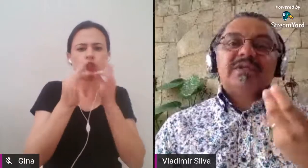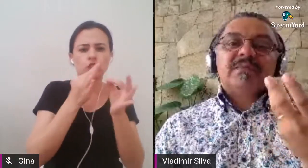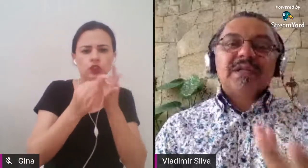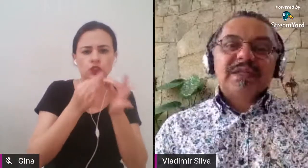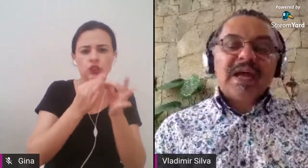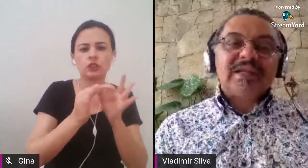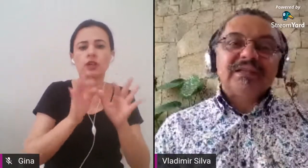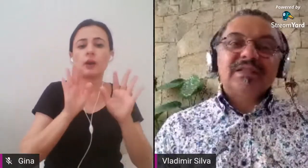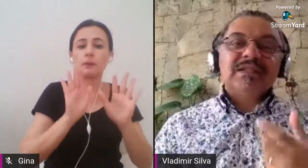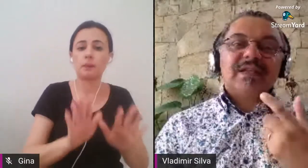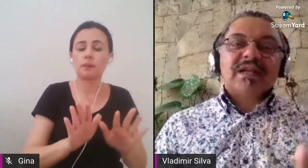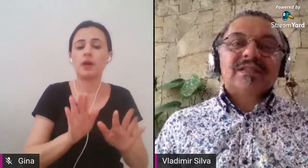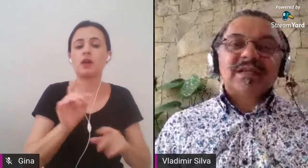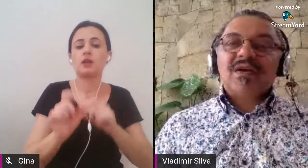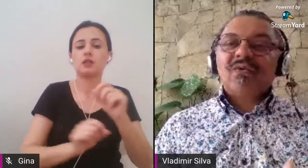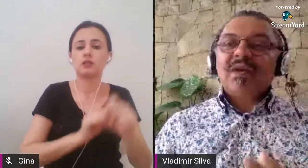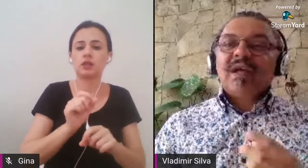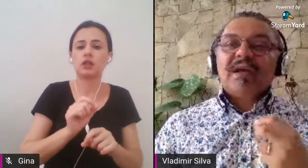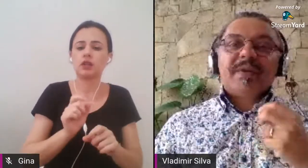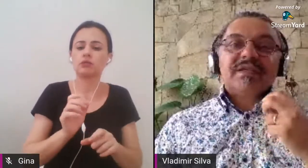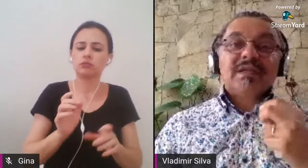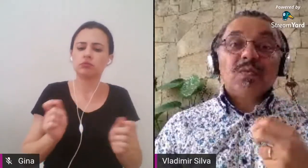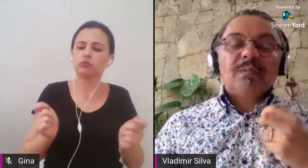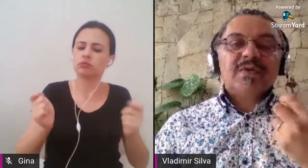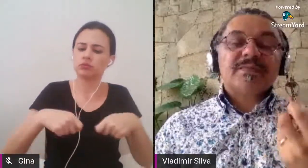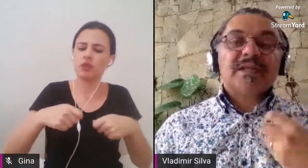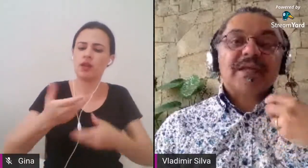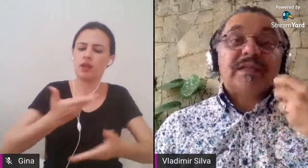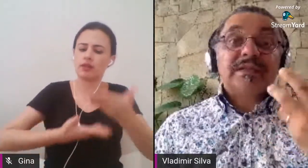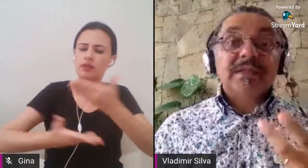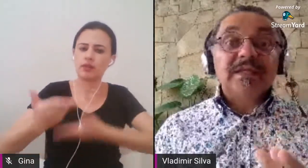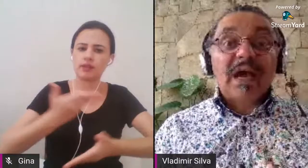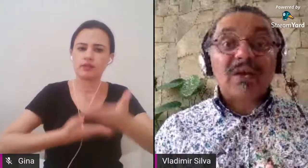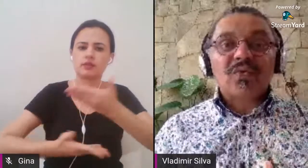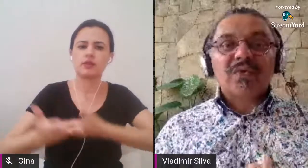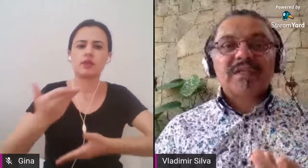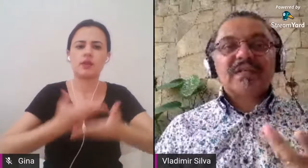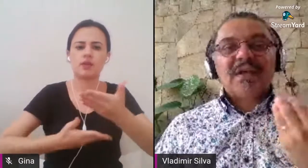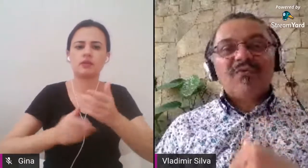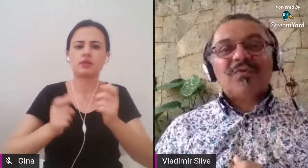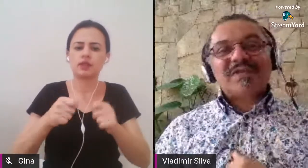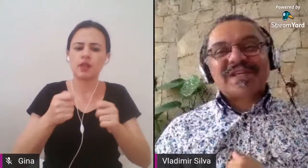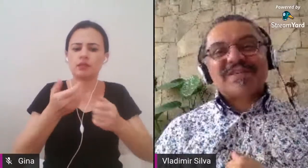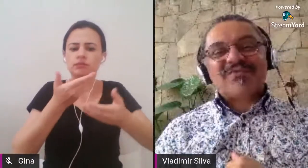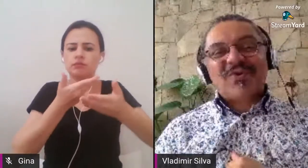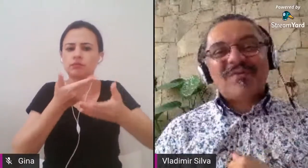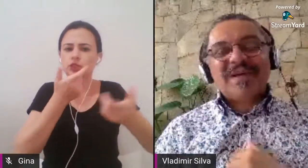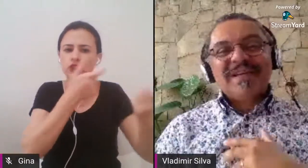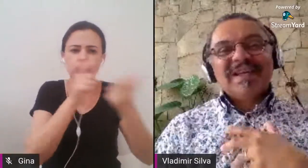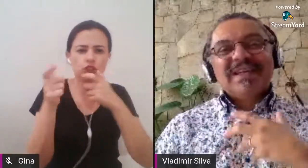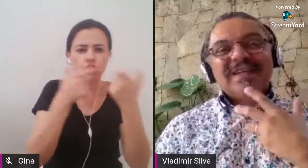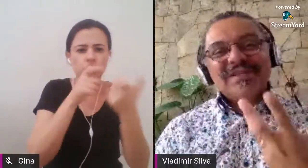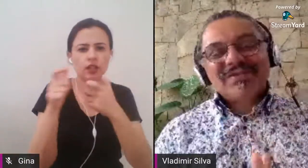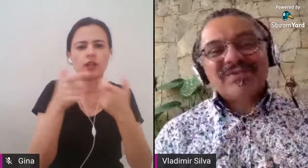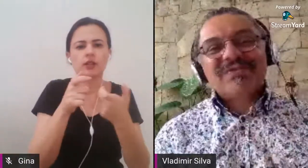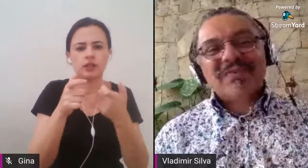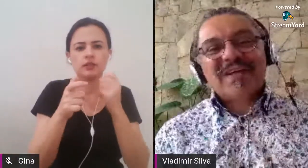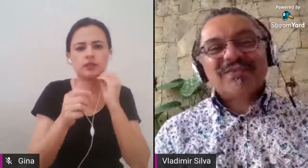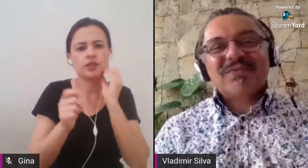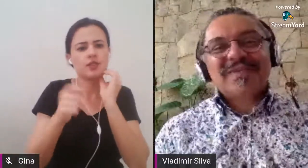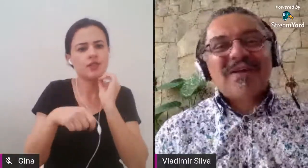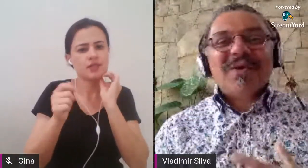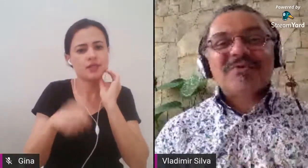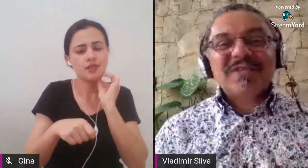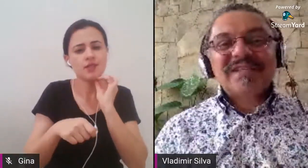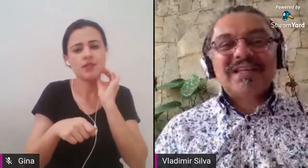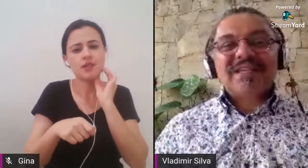uma possibilidade de interação, representa uma possibilidade de diálogo, que se não fosse dessa forma, isso de